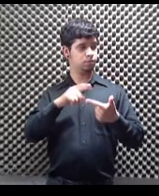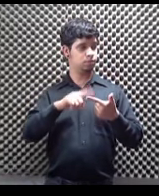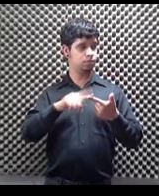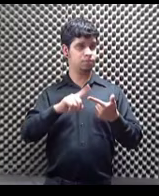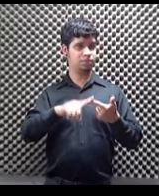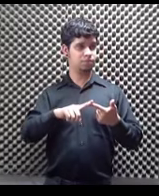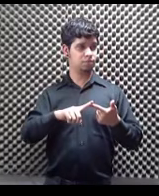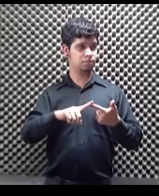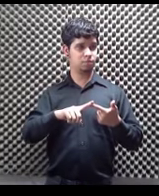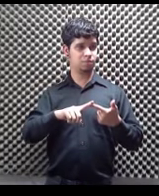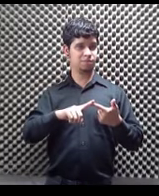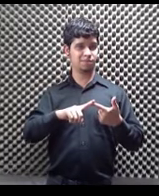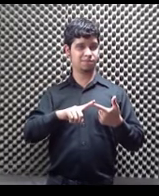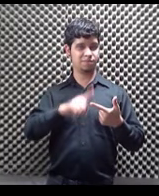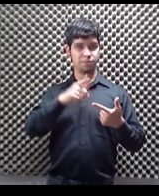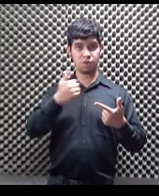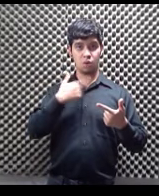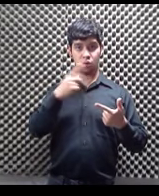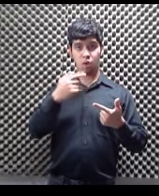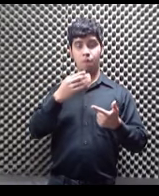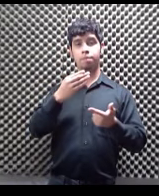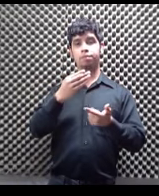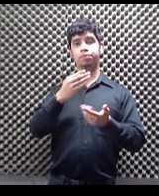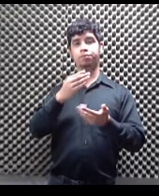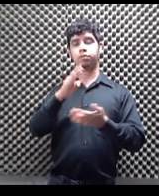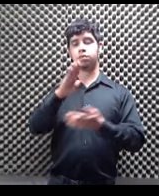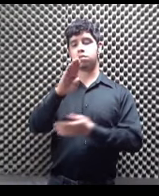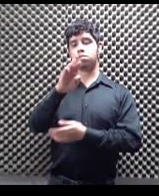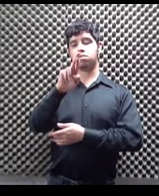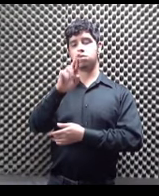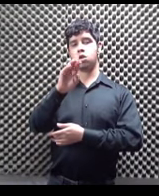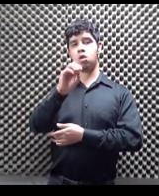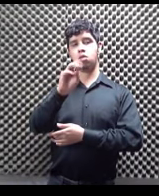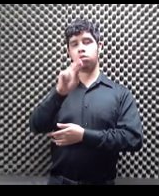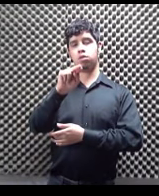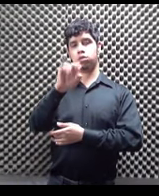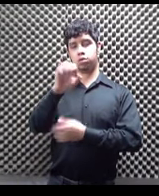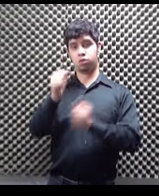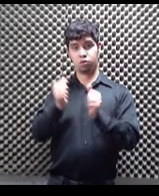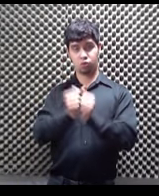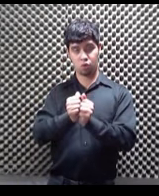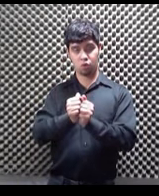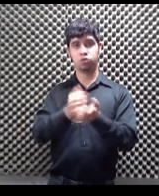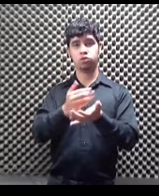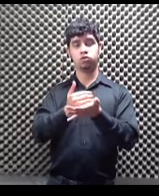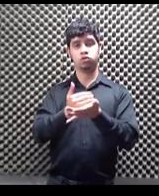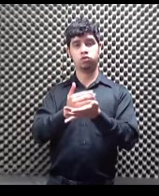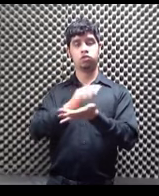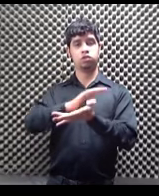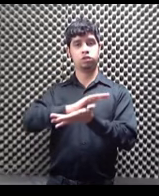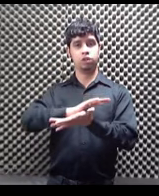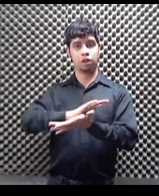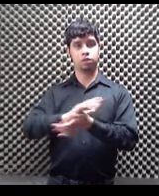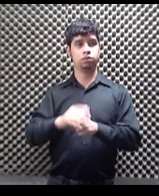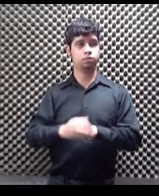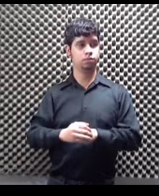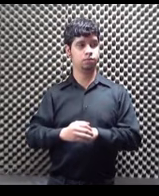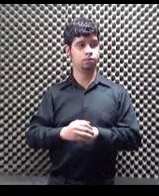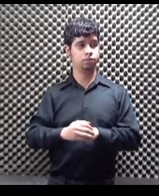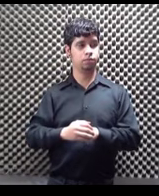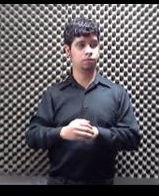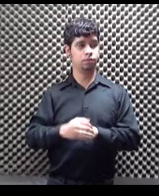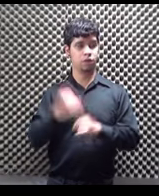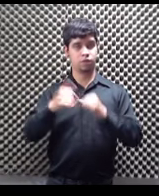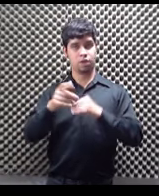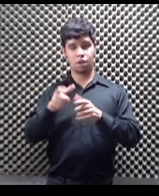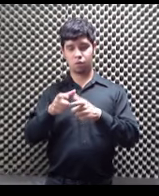Esto es un pedacito de brownie con cheesecake, que no va a ser el mismo después que te lo pruebes. Sí. Y entonces esto es red velvet. Eso es